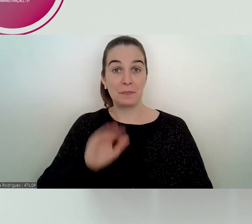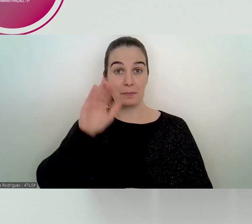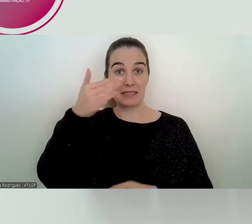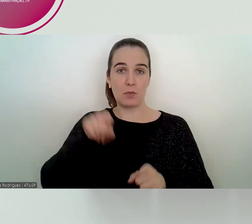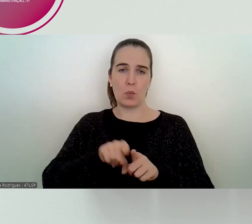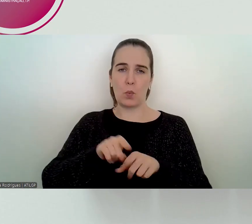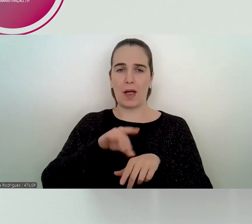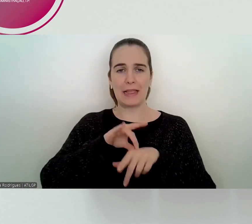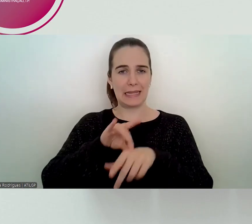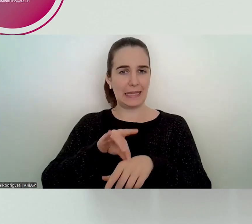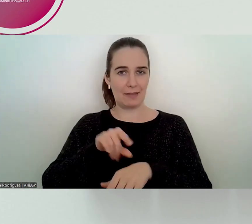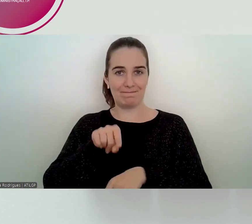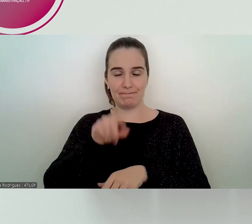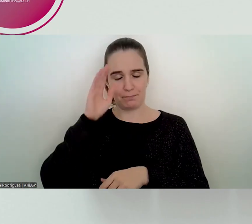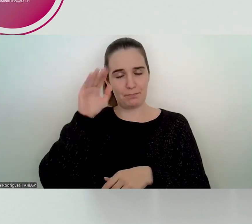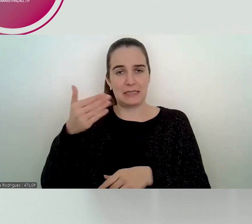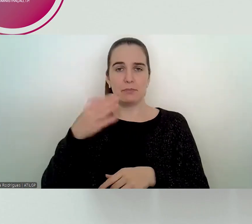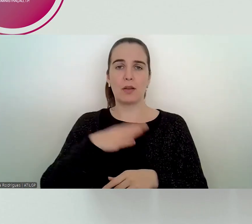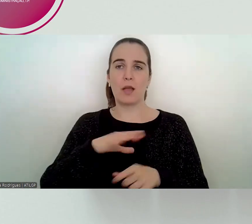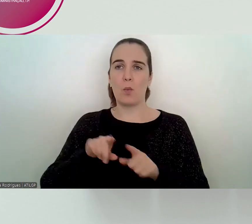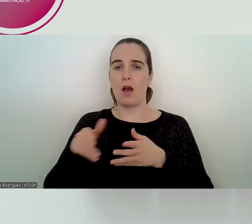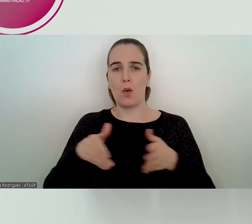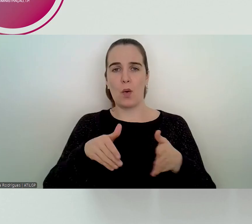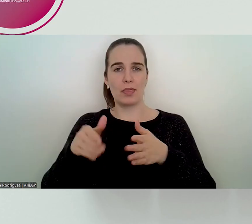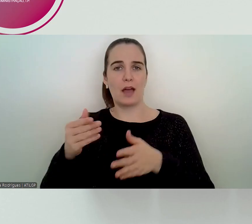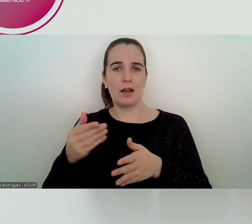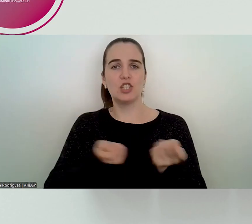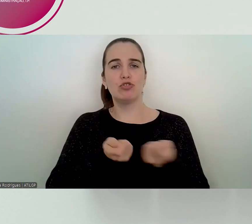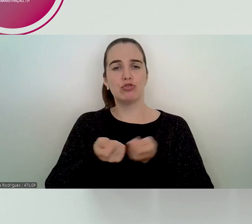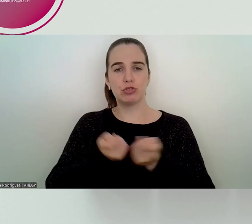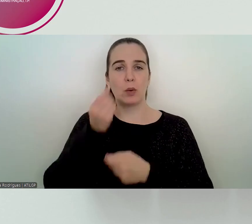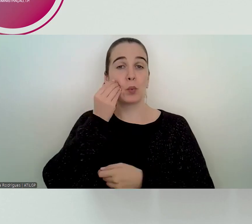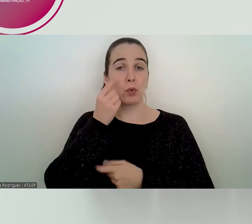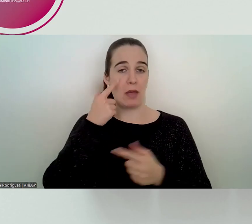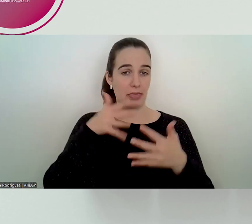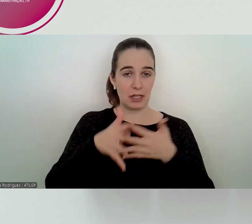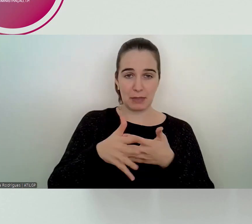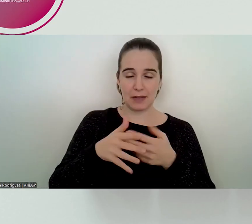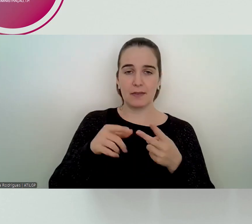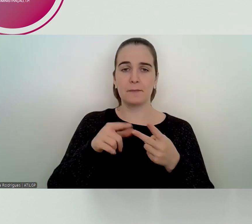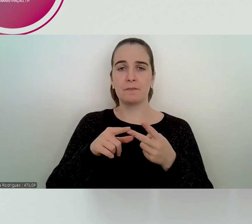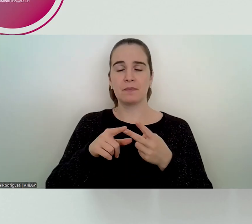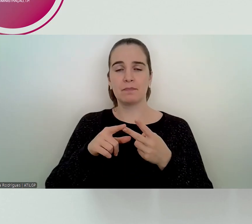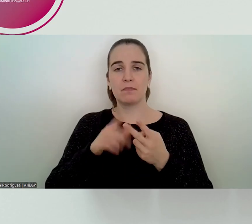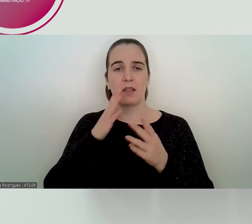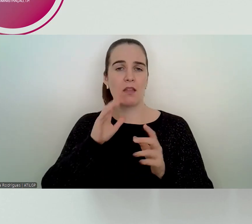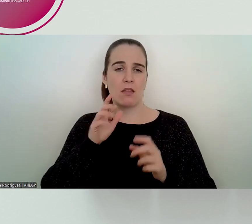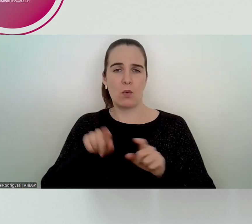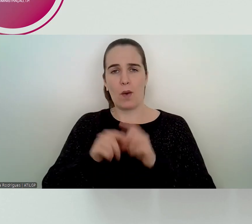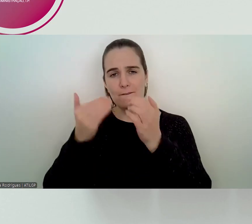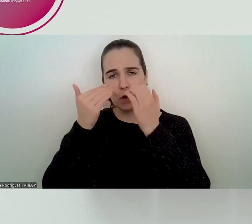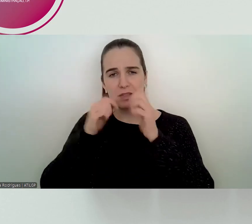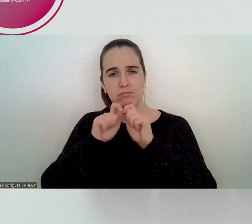guia e pode orientar-nos para uma gestão que queremos que seja mais transparente na divulgação e disponibilização da